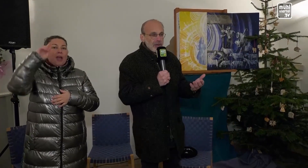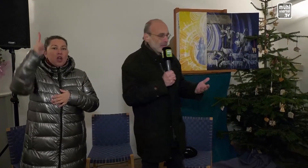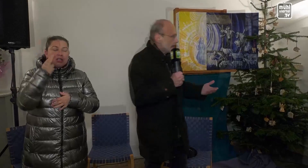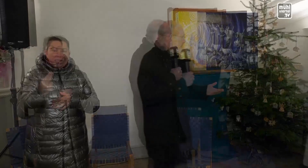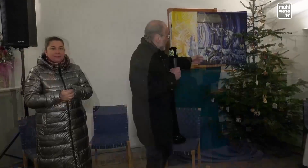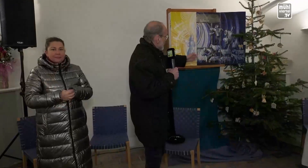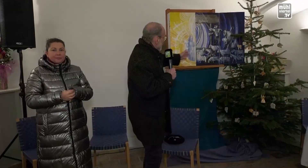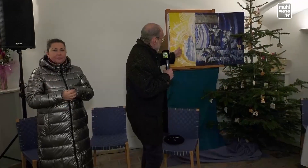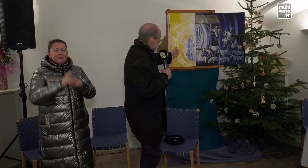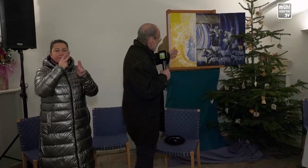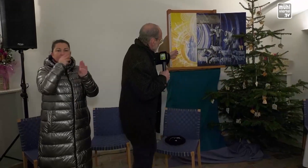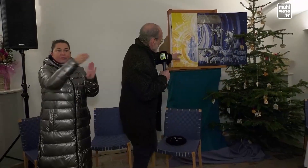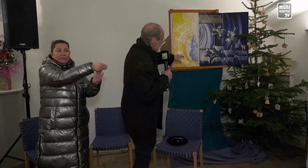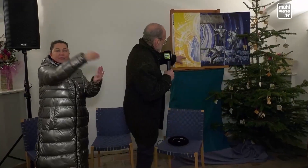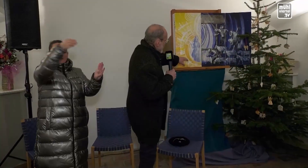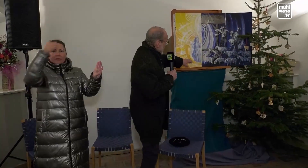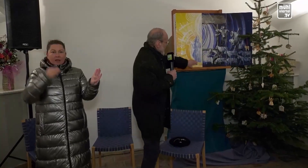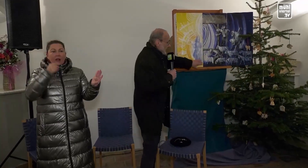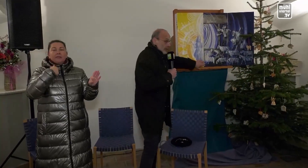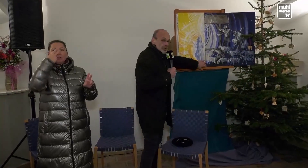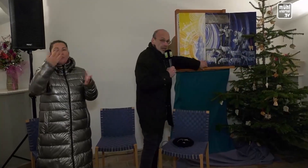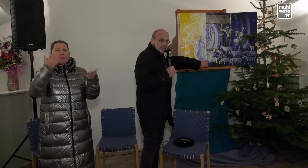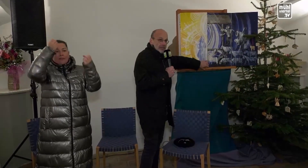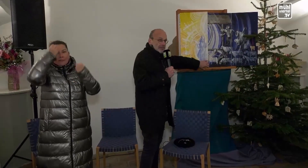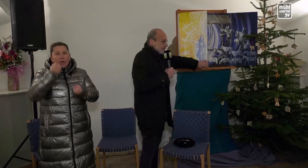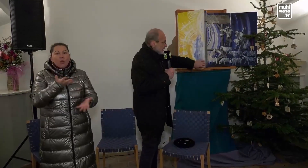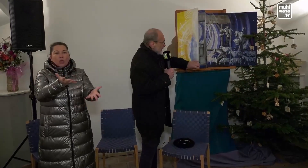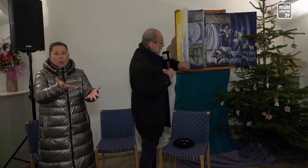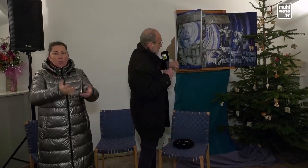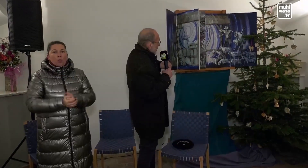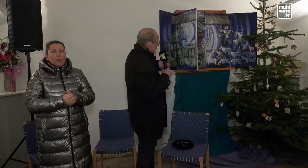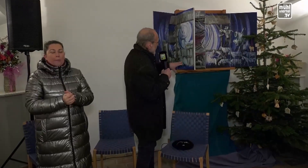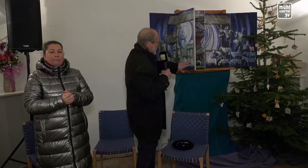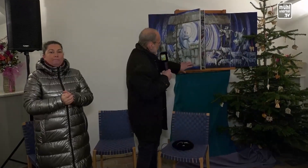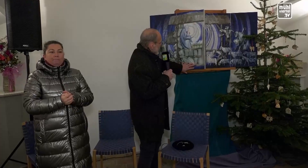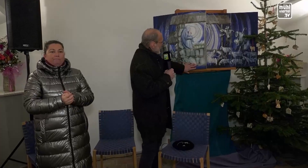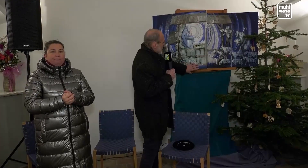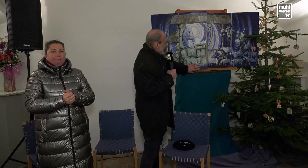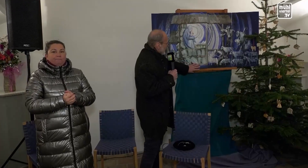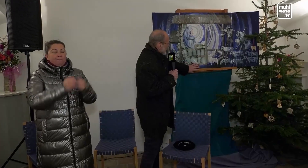diesen Raum. Da sehen wir die Verkündigung und dann